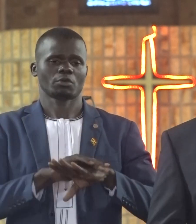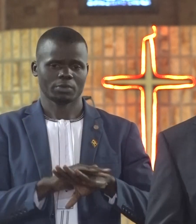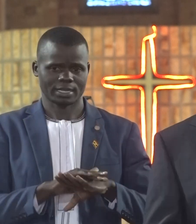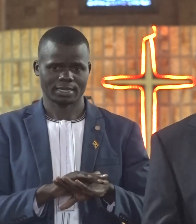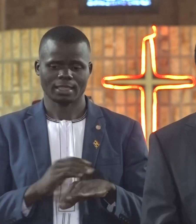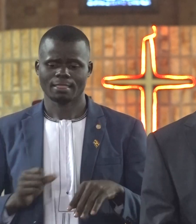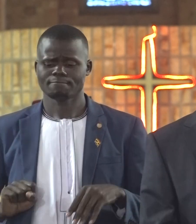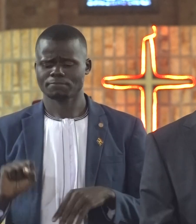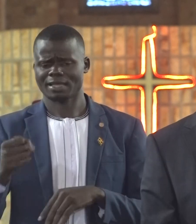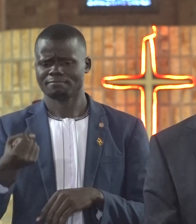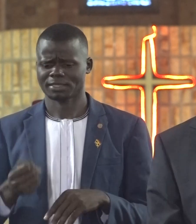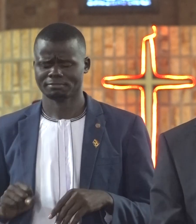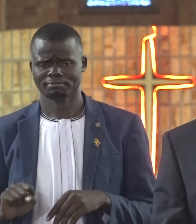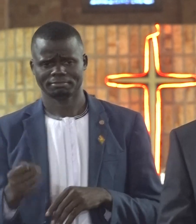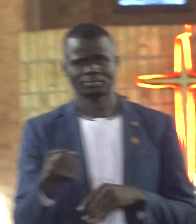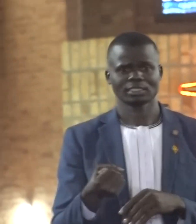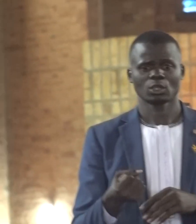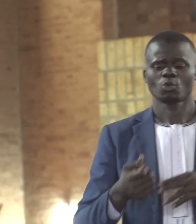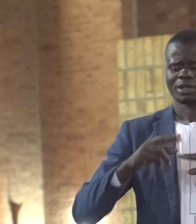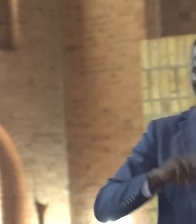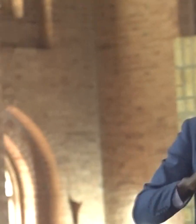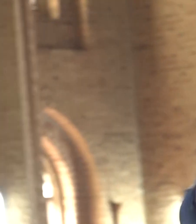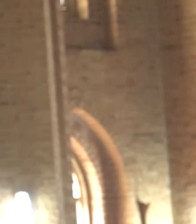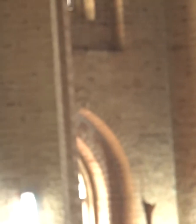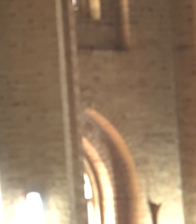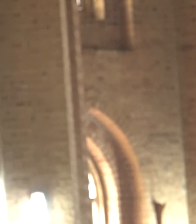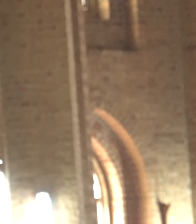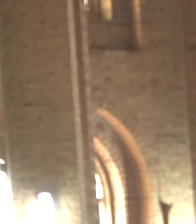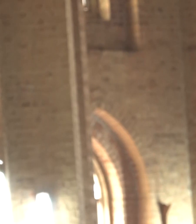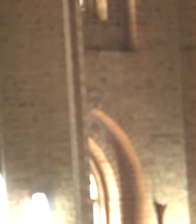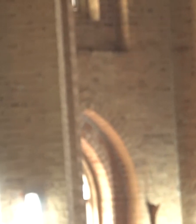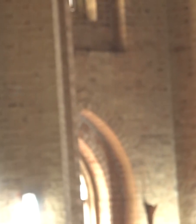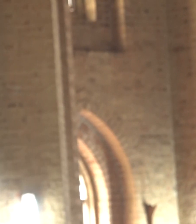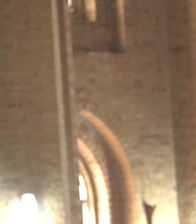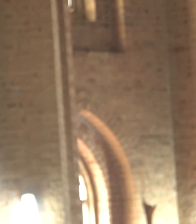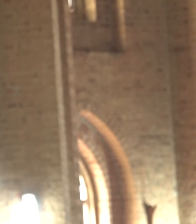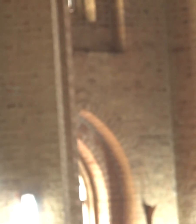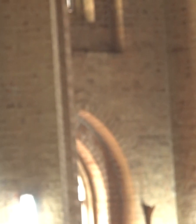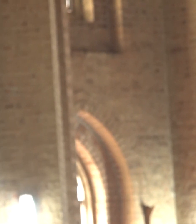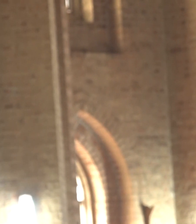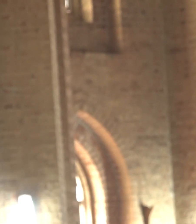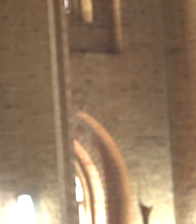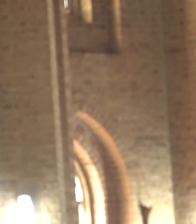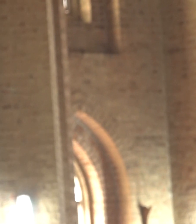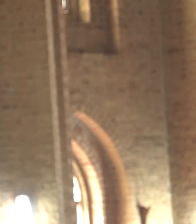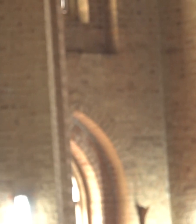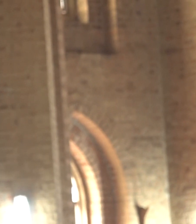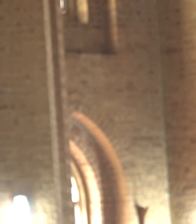Ebika ebyatuula ennono byali byawufu, naye tewali kyasukkulumizibwa ku